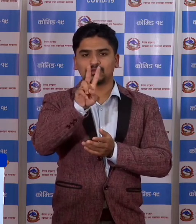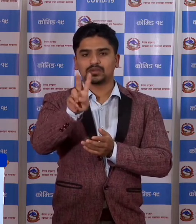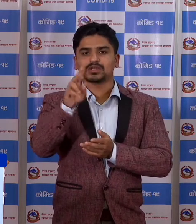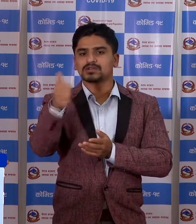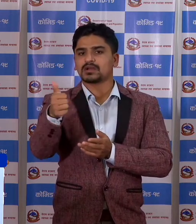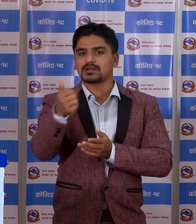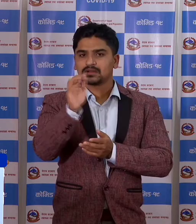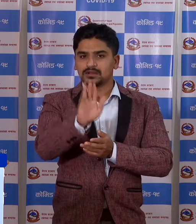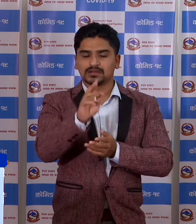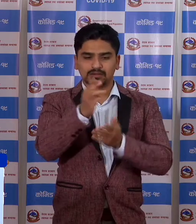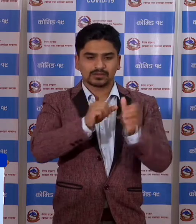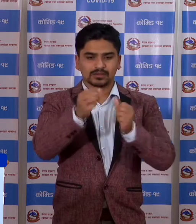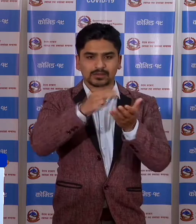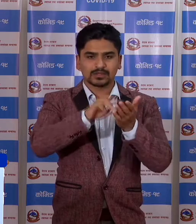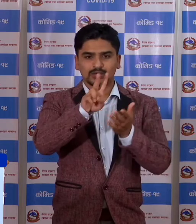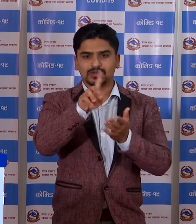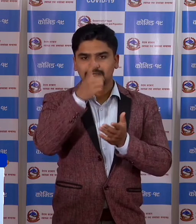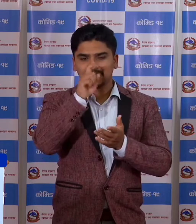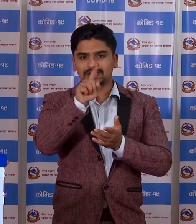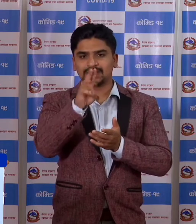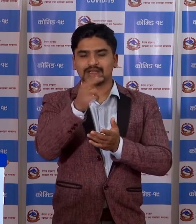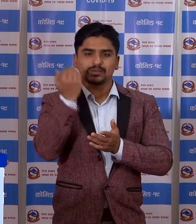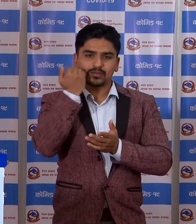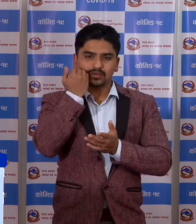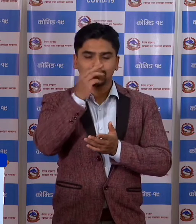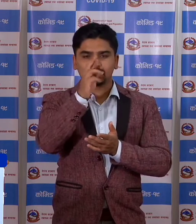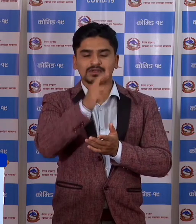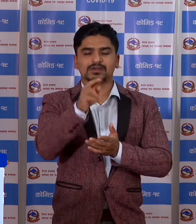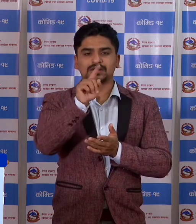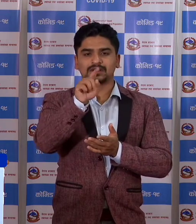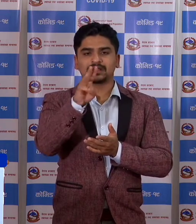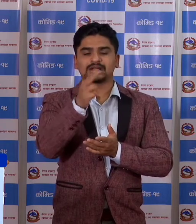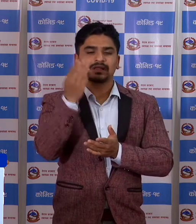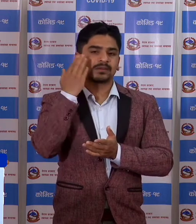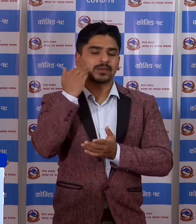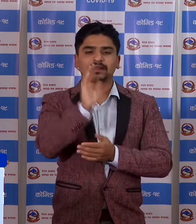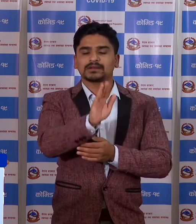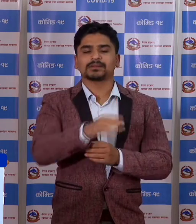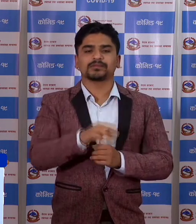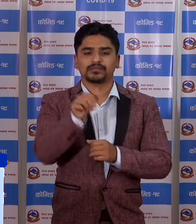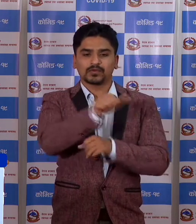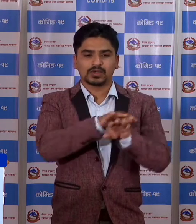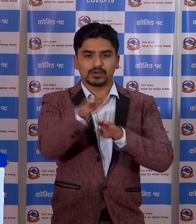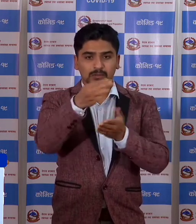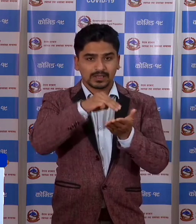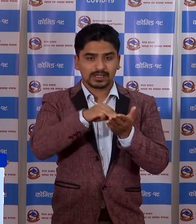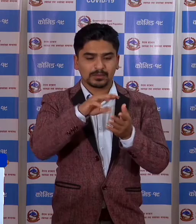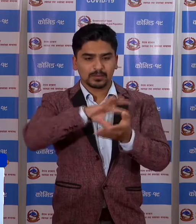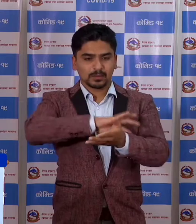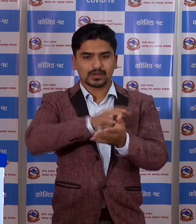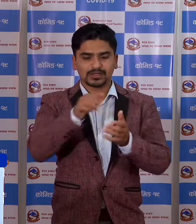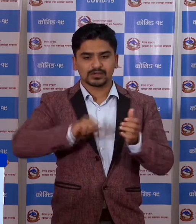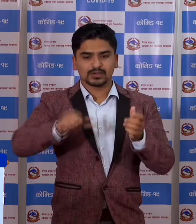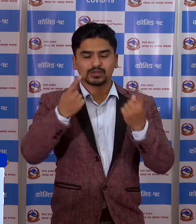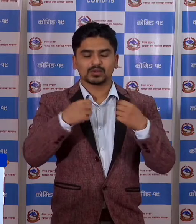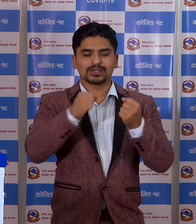226 रहेको छ, जसमध्ये 213 जना पुरुष र 13 जना महिलाहरू हुनुहुन्छ। उहाँहरूमध्ये प्रदेशको